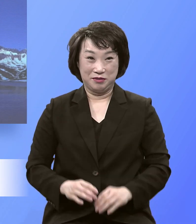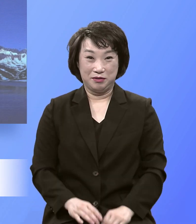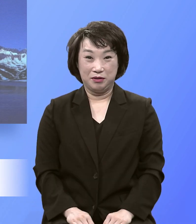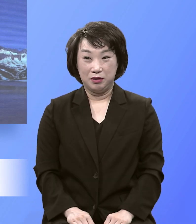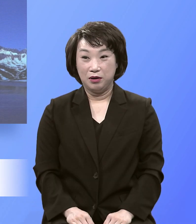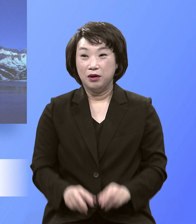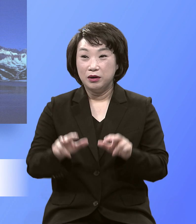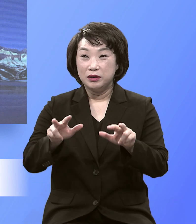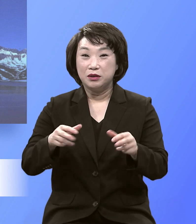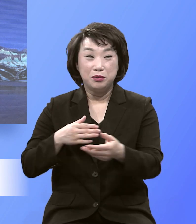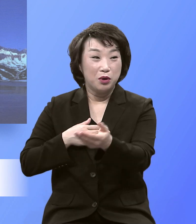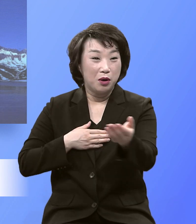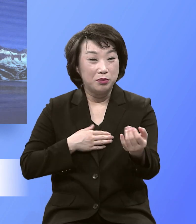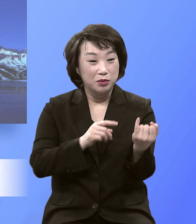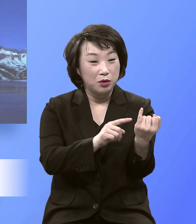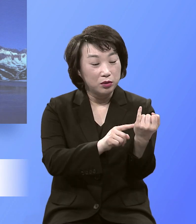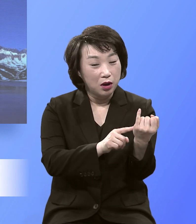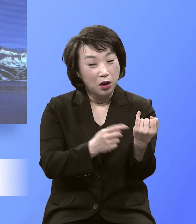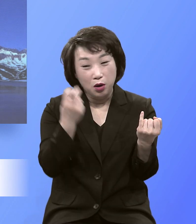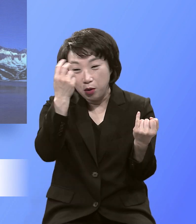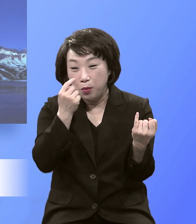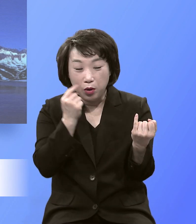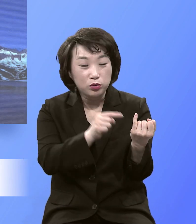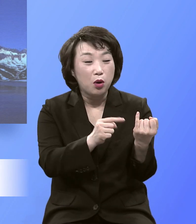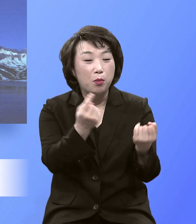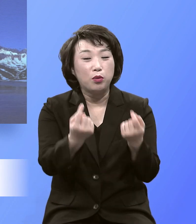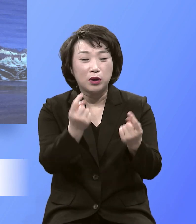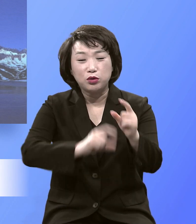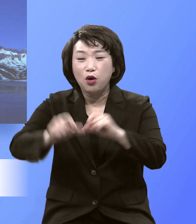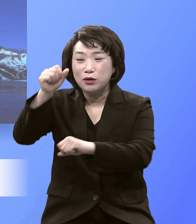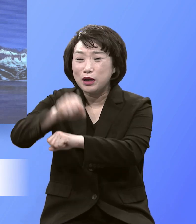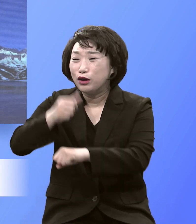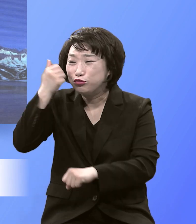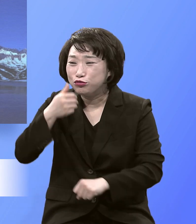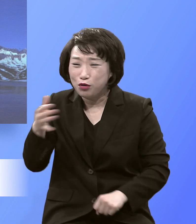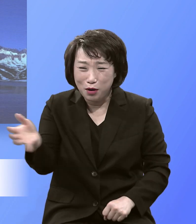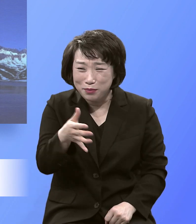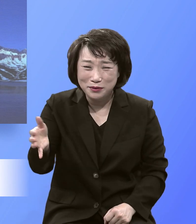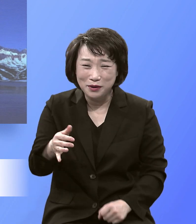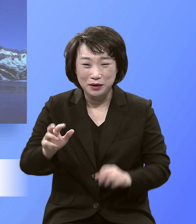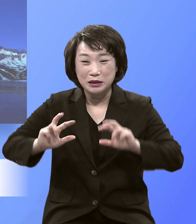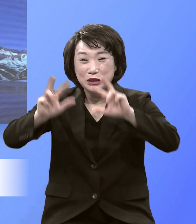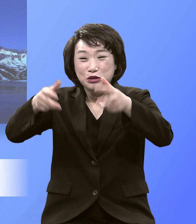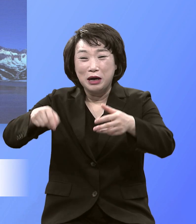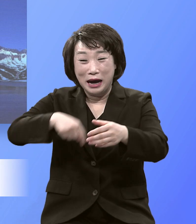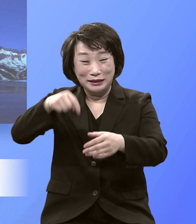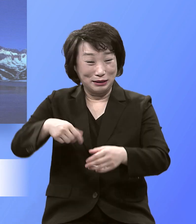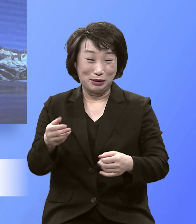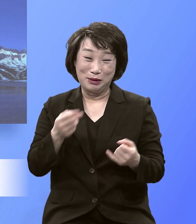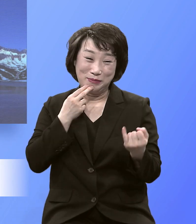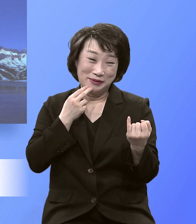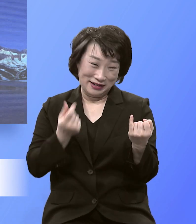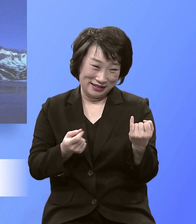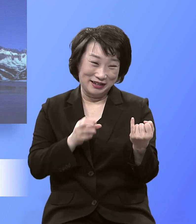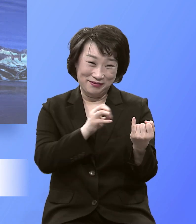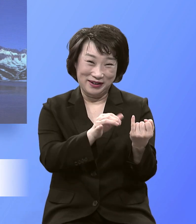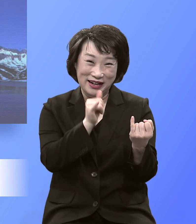근데 지금은 너보다 더 잘하는 사람이 없어. 내가 볼 때 지구촌에는 없는 것 같아.